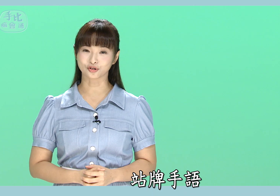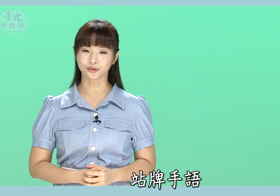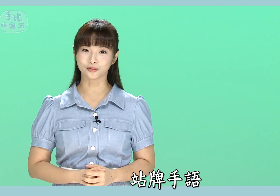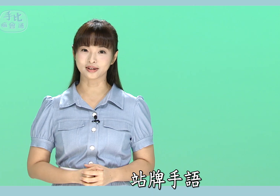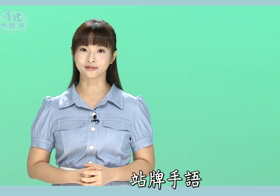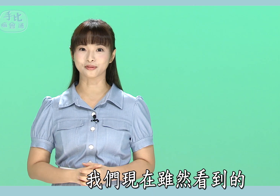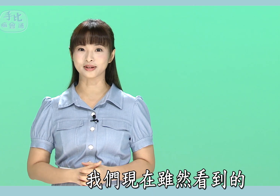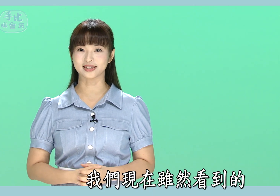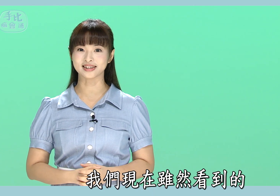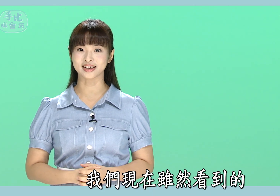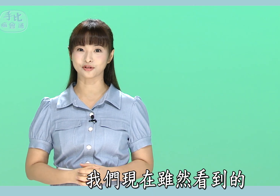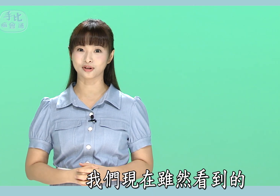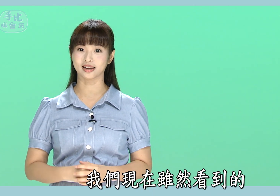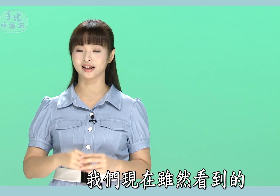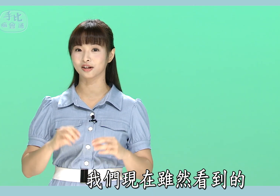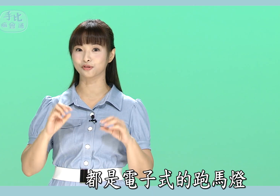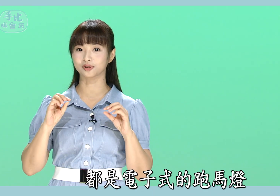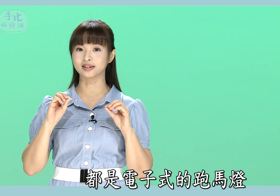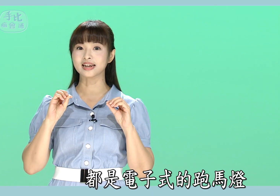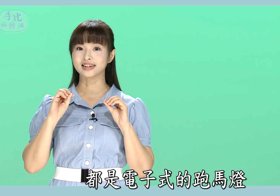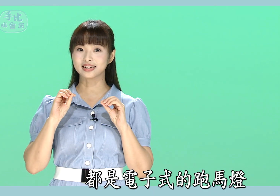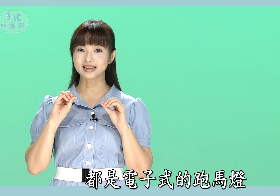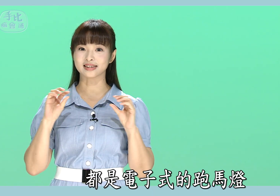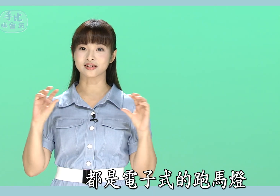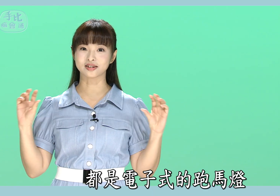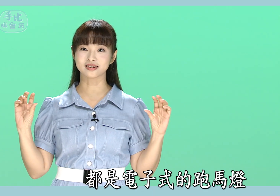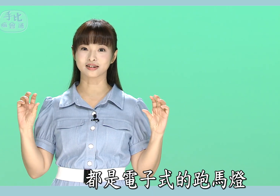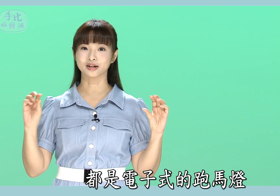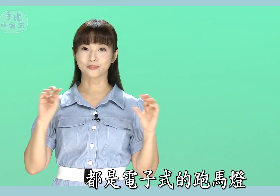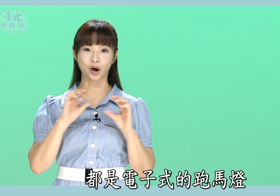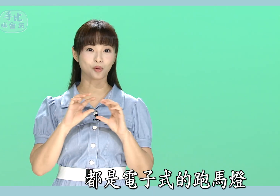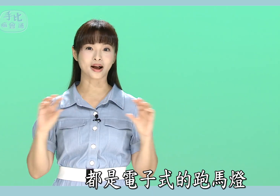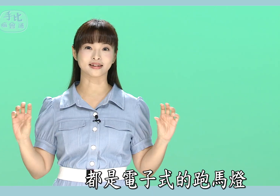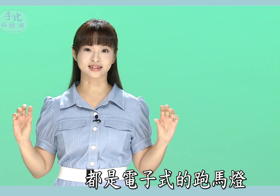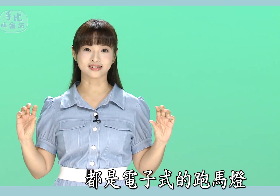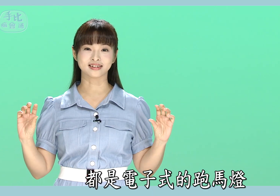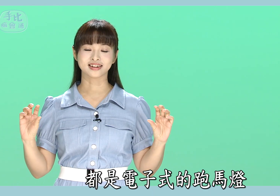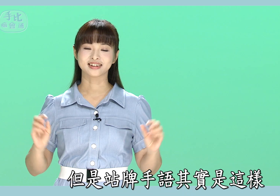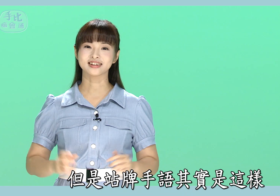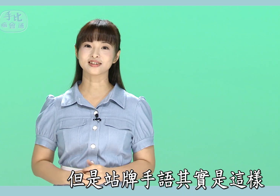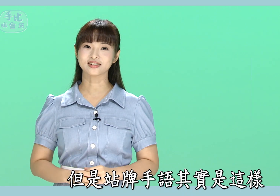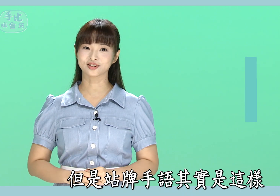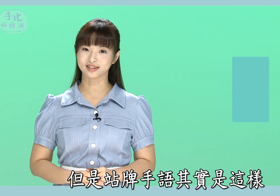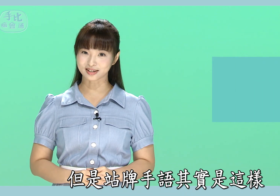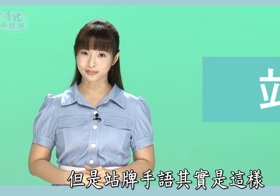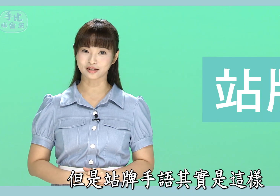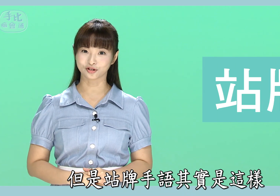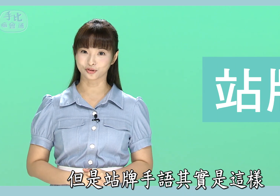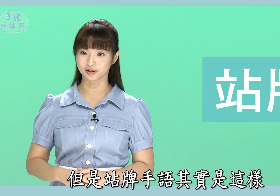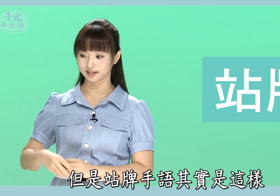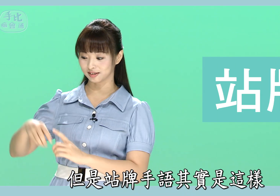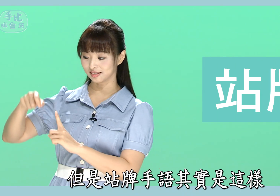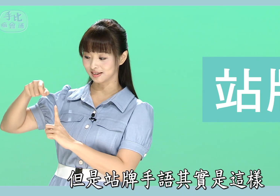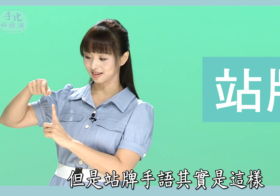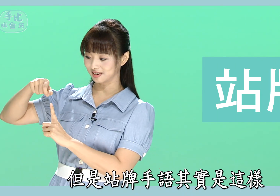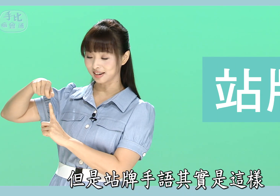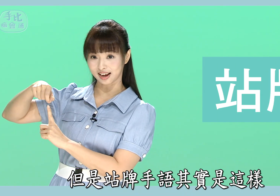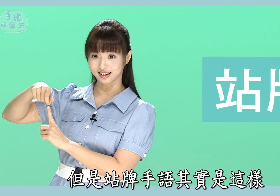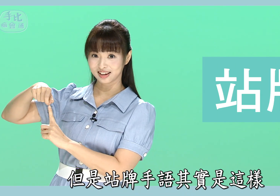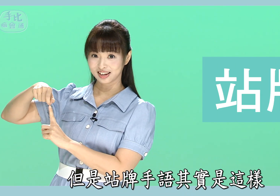语呢，我们现在虽然看到的都是电子式的跑马灯，但是呢，站牌这个手语其实是这样，因